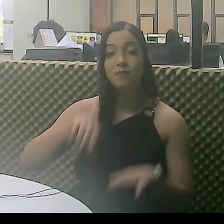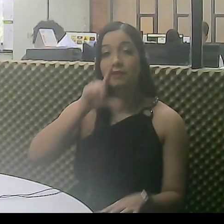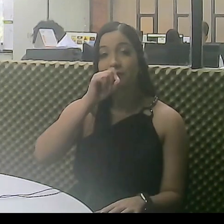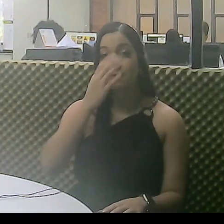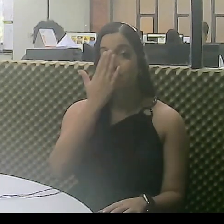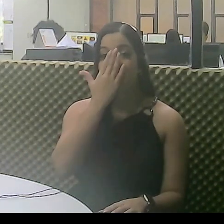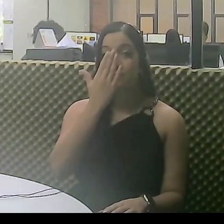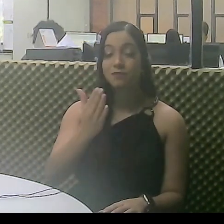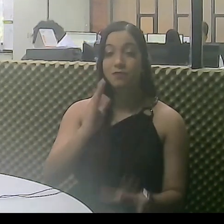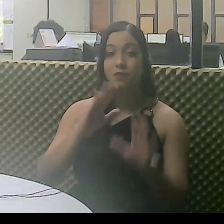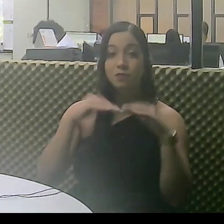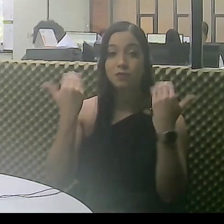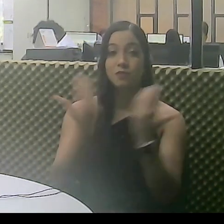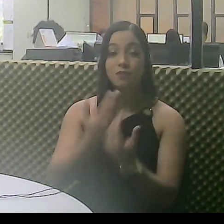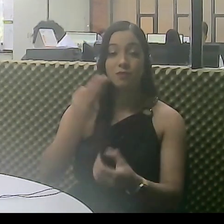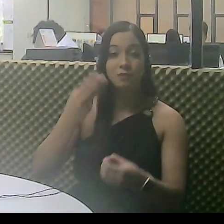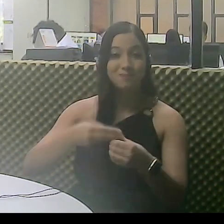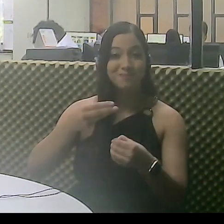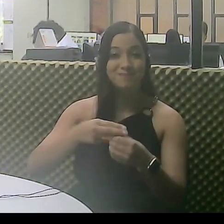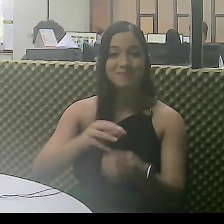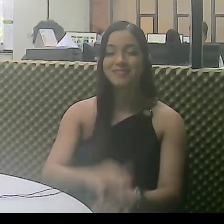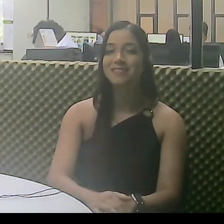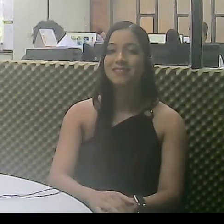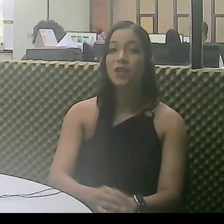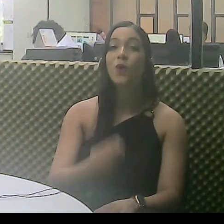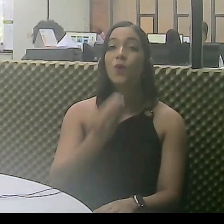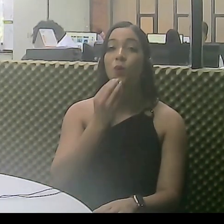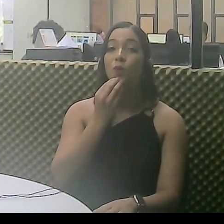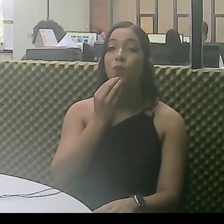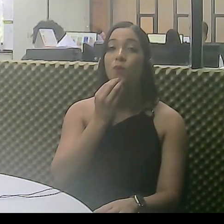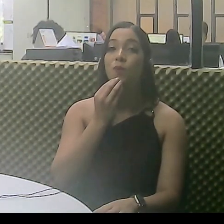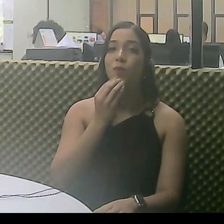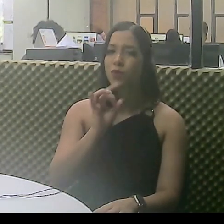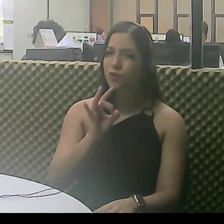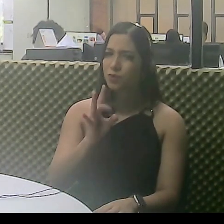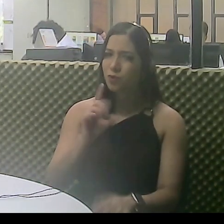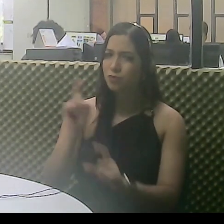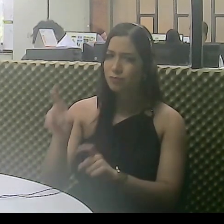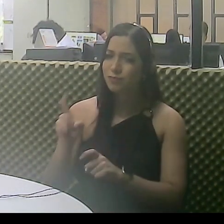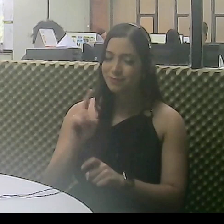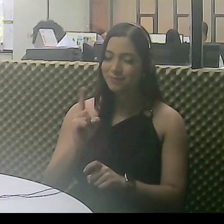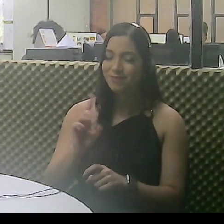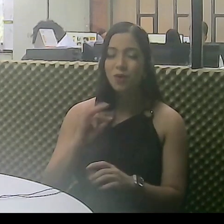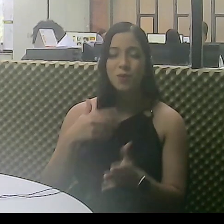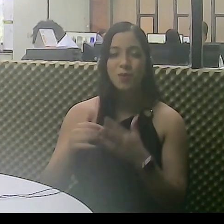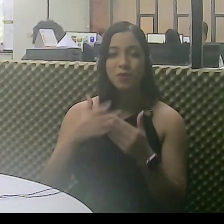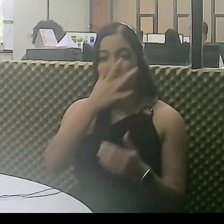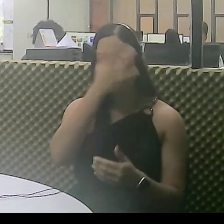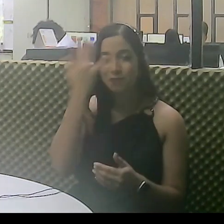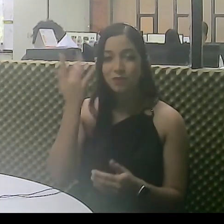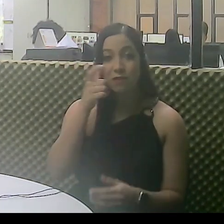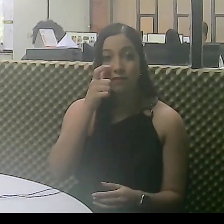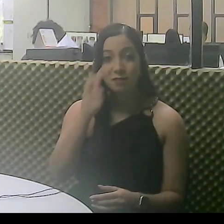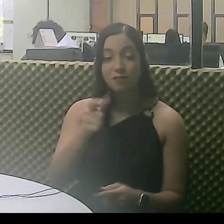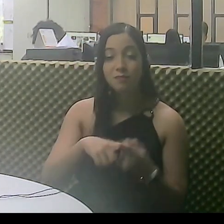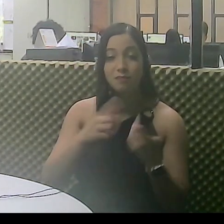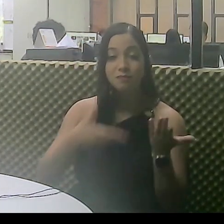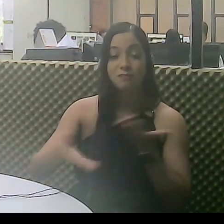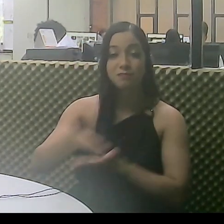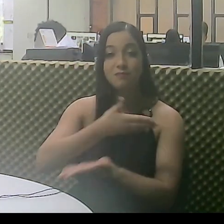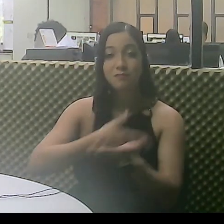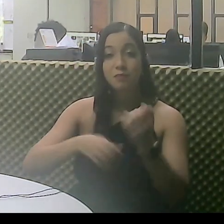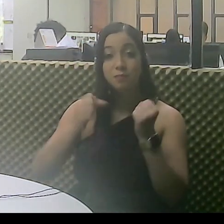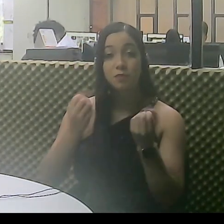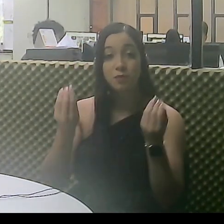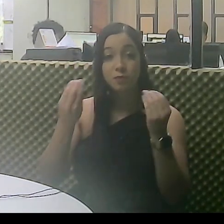em frente ao estádio municipal. A oportunidade não está restrita a produtores rurais, uma vez que envolve uma prática que pode